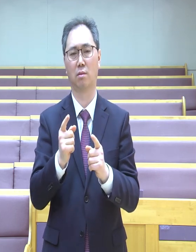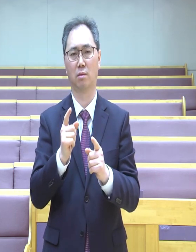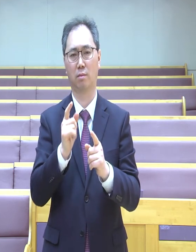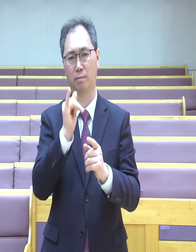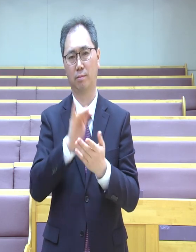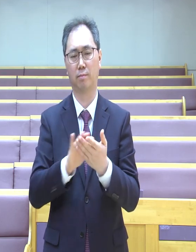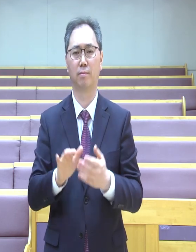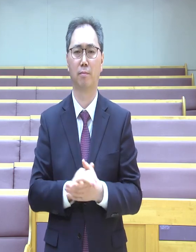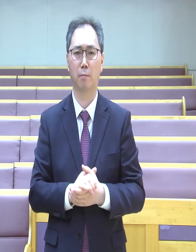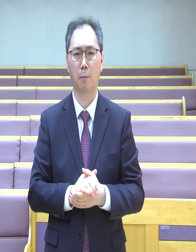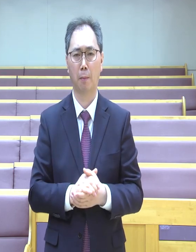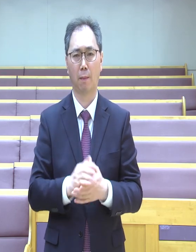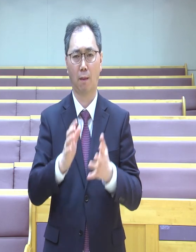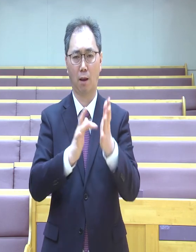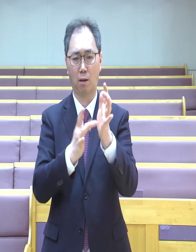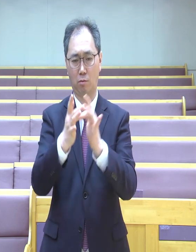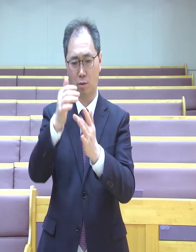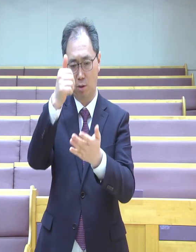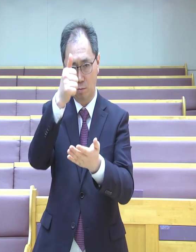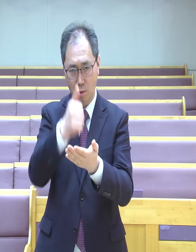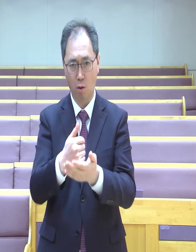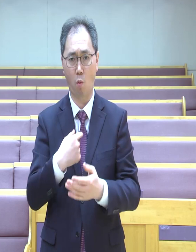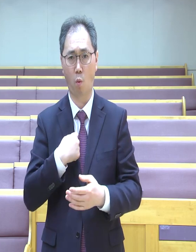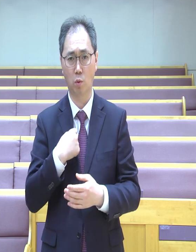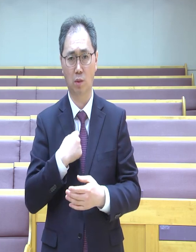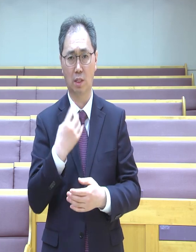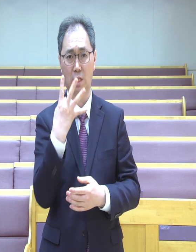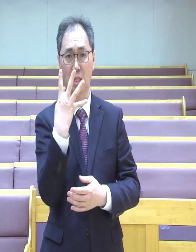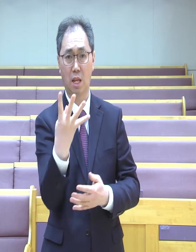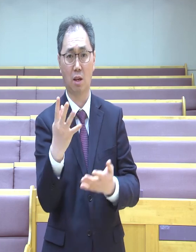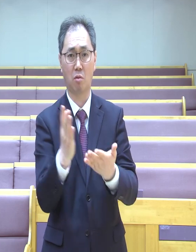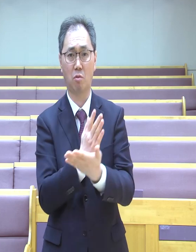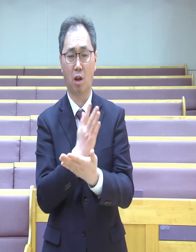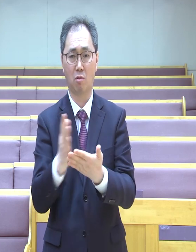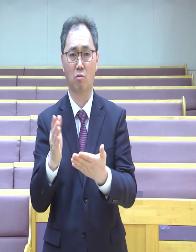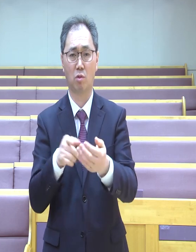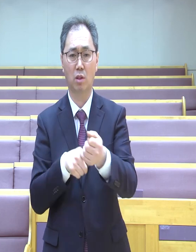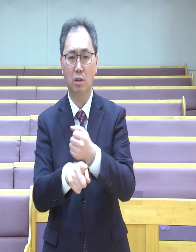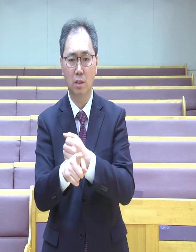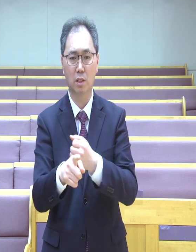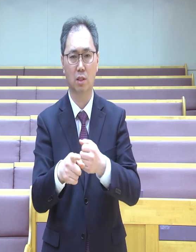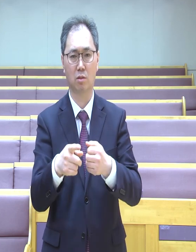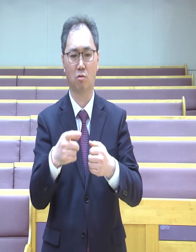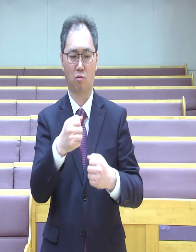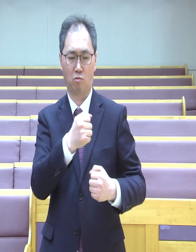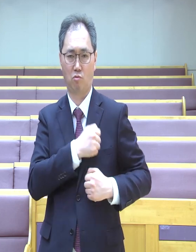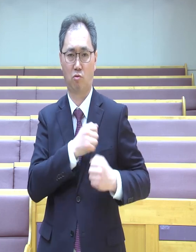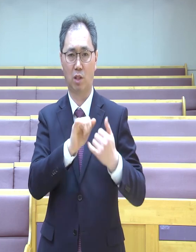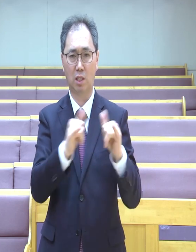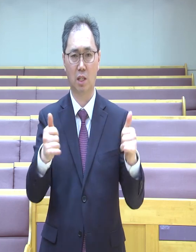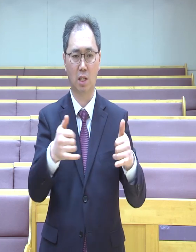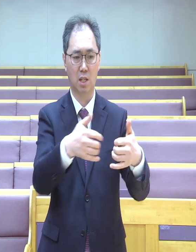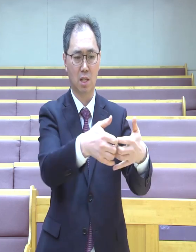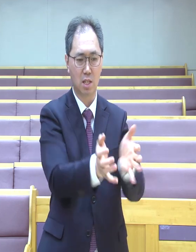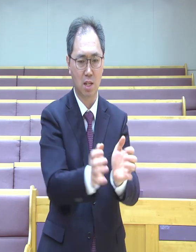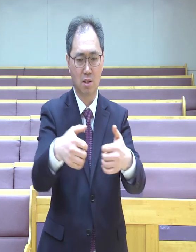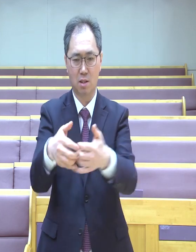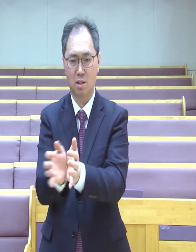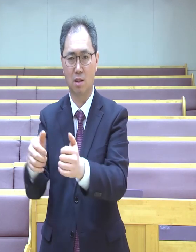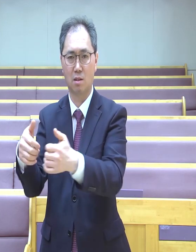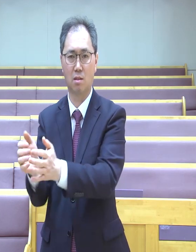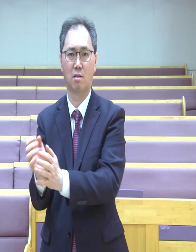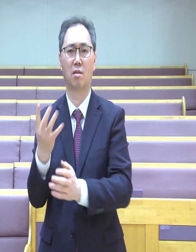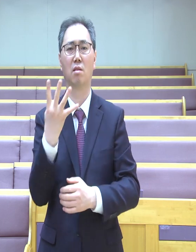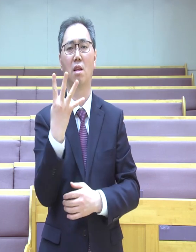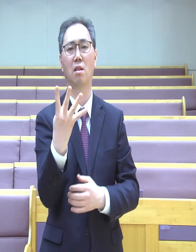하고, 예수님의 옷을 네 등분하려고 한 것은 당시에 군병들이 4명이 한 조가